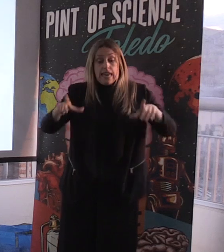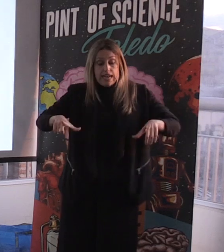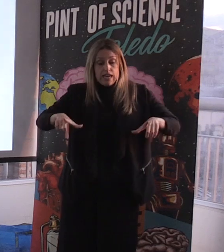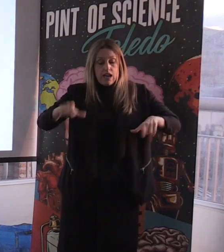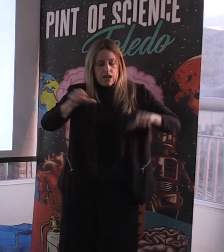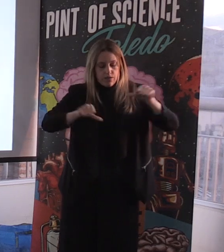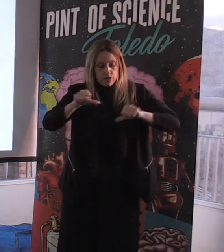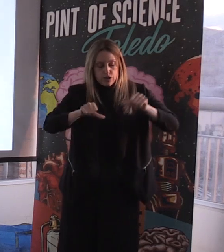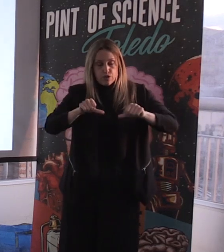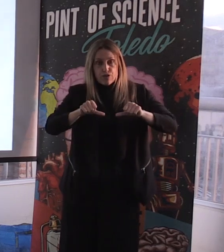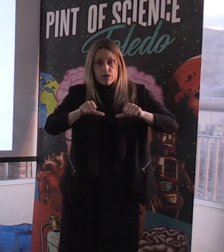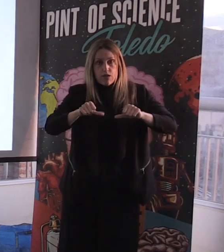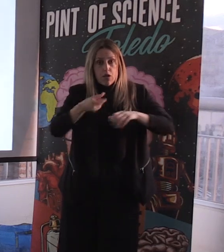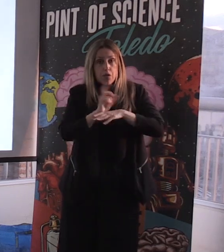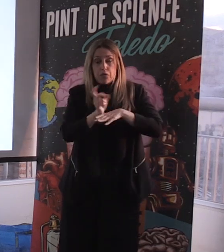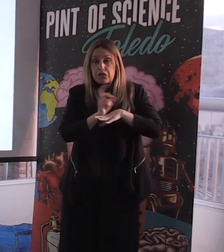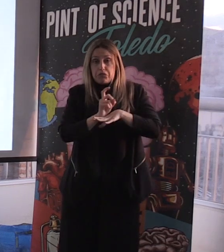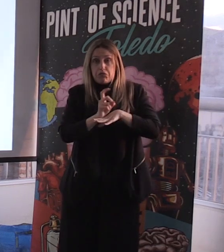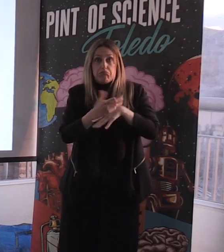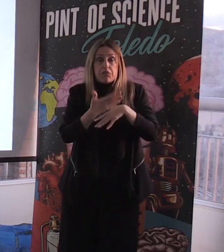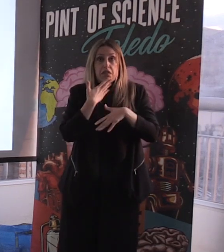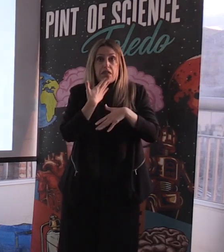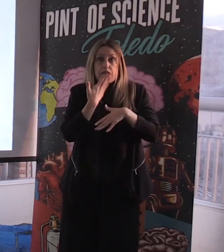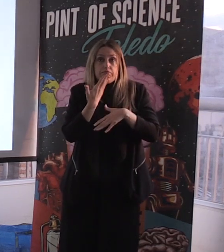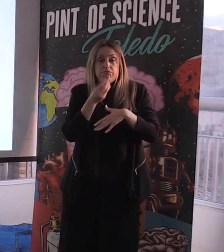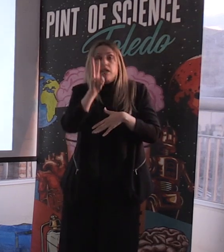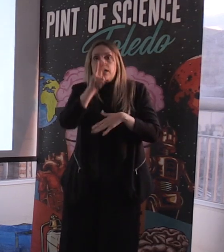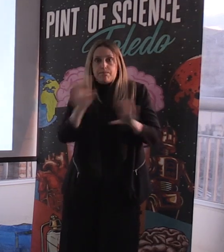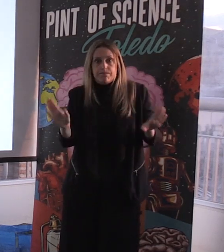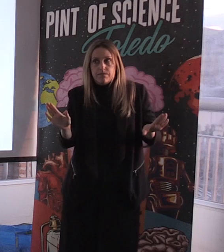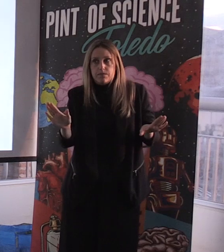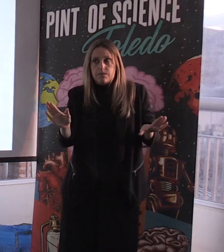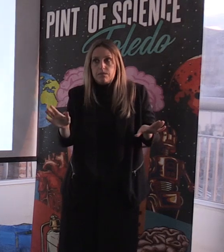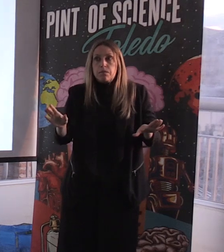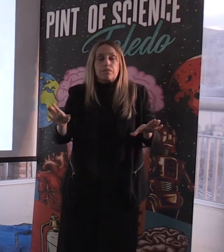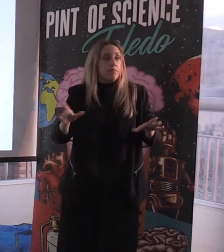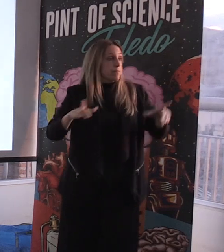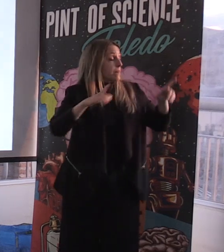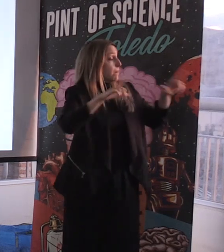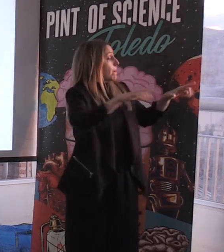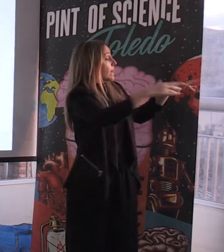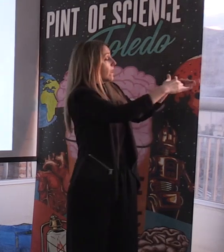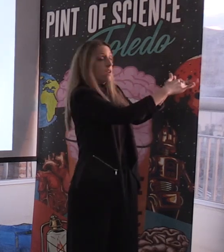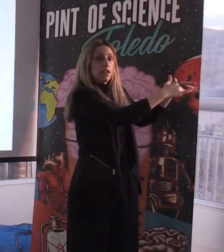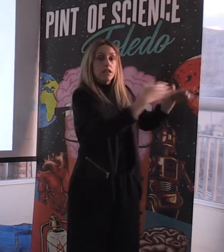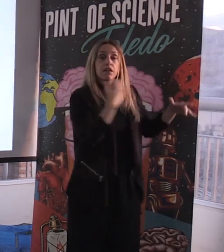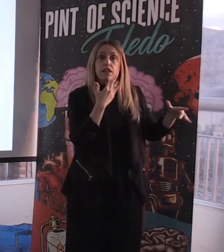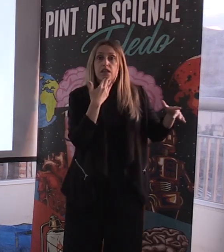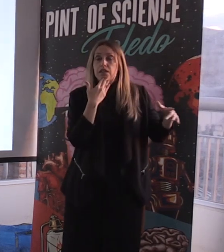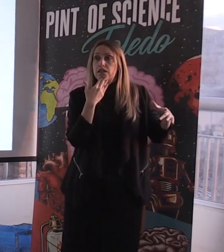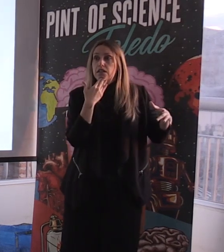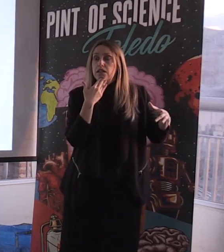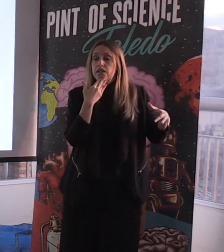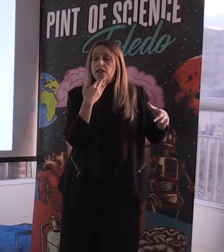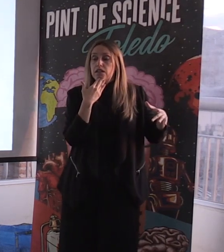laboratorio llega a una longevidad de 3 años. Los ratones aquí fuera tienen una expectativa de vida